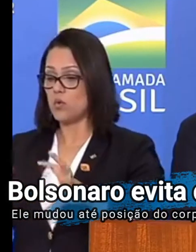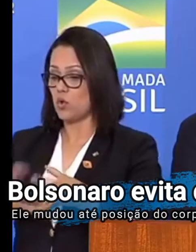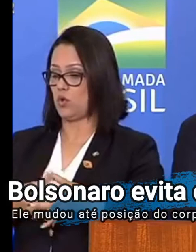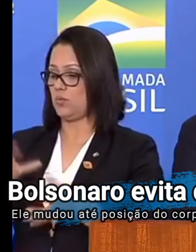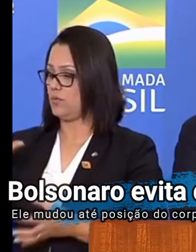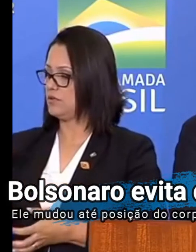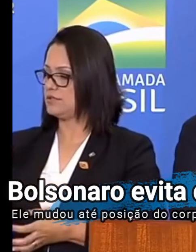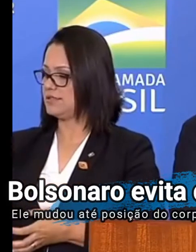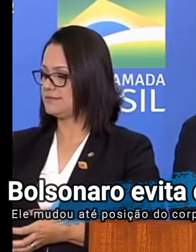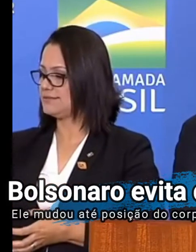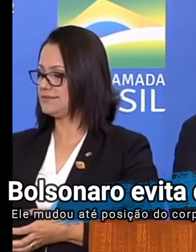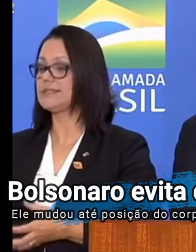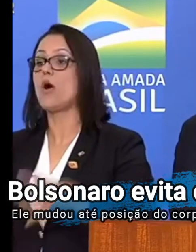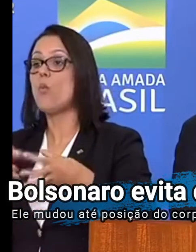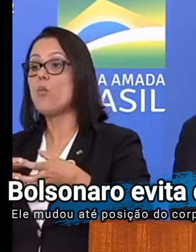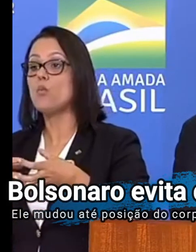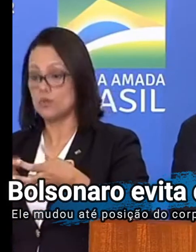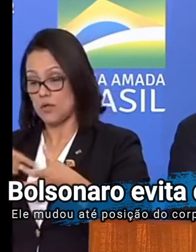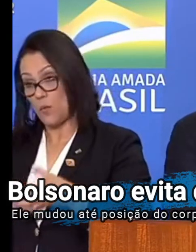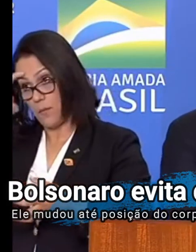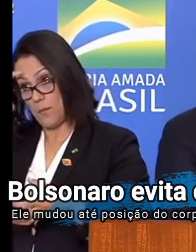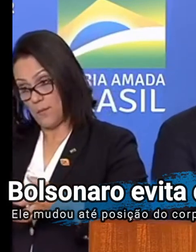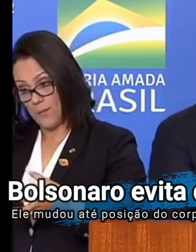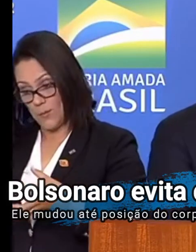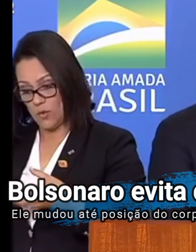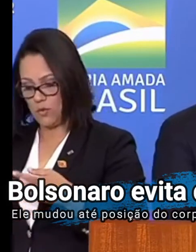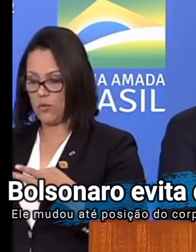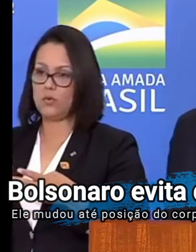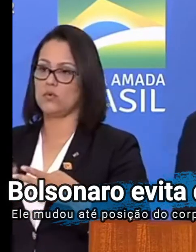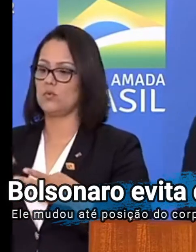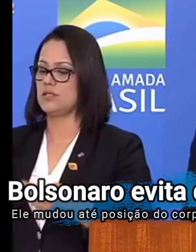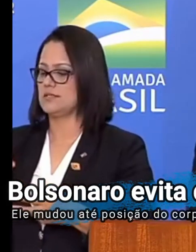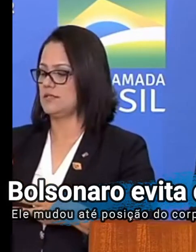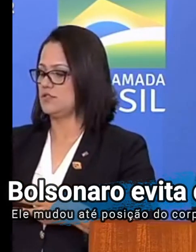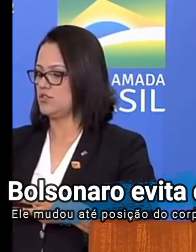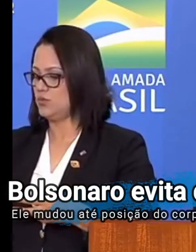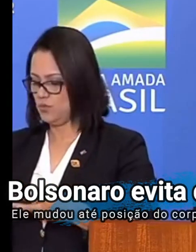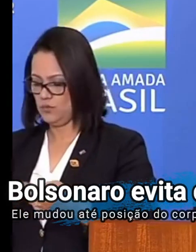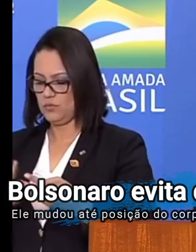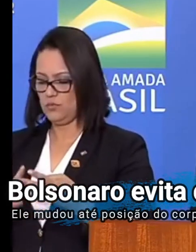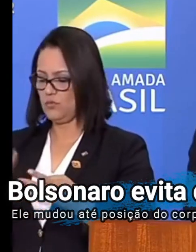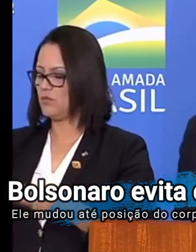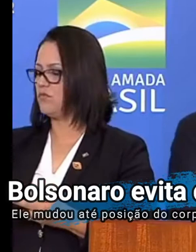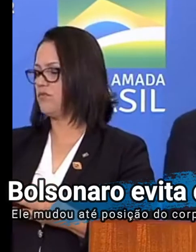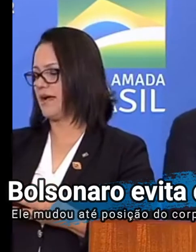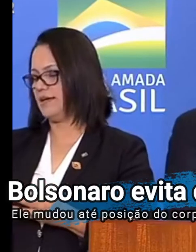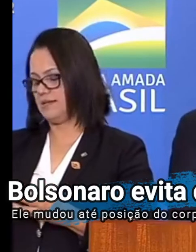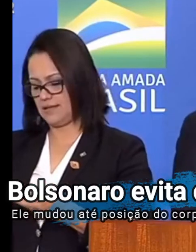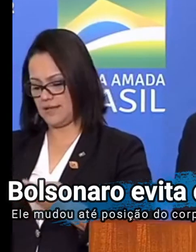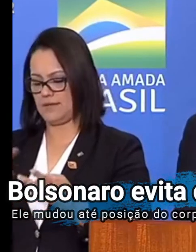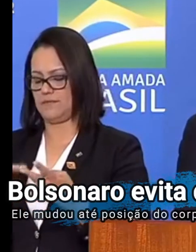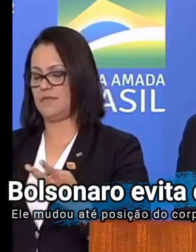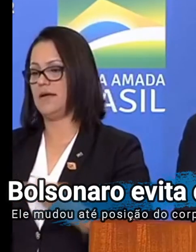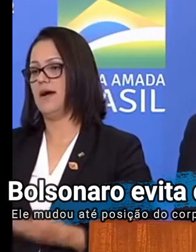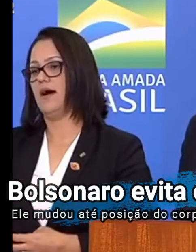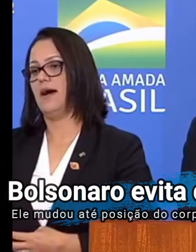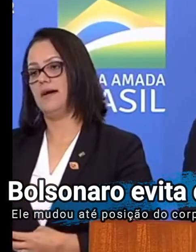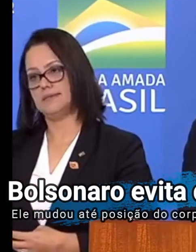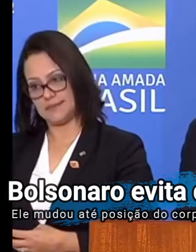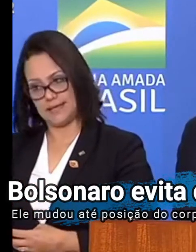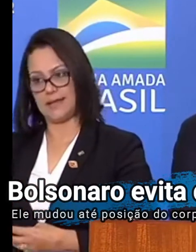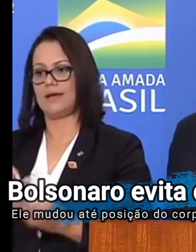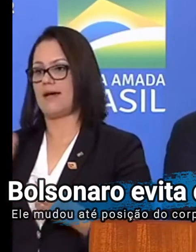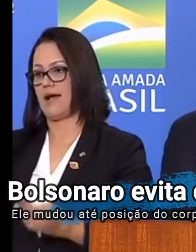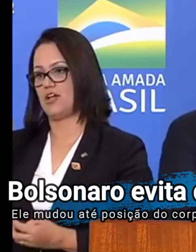juntei humor da justiça o válida seja o andré da geo-rio jorge